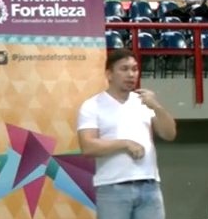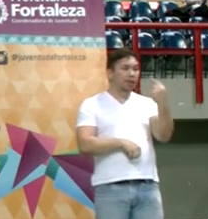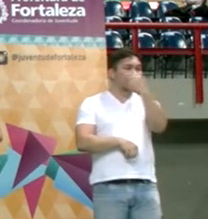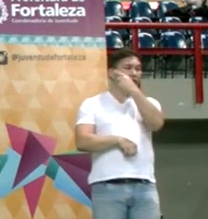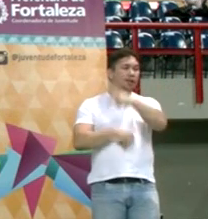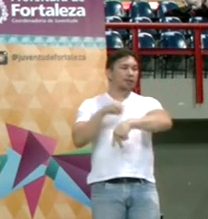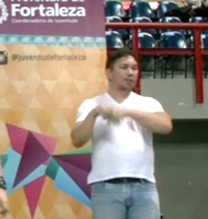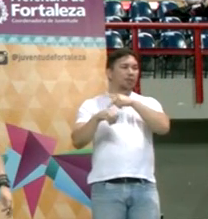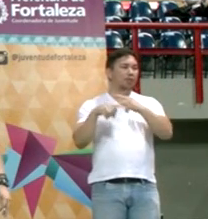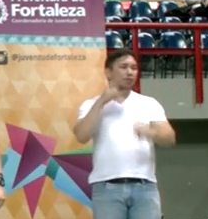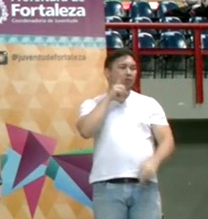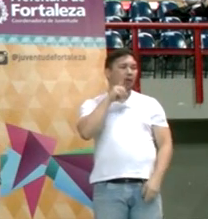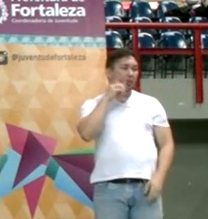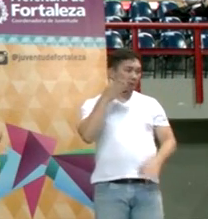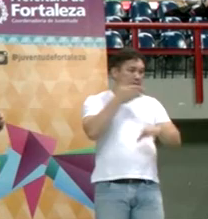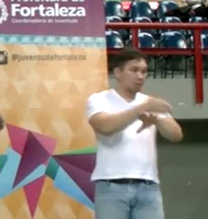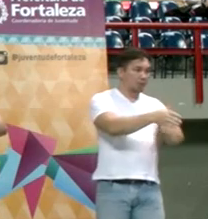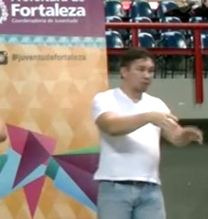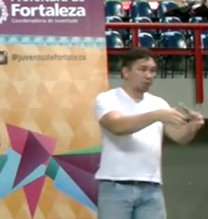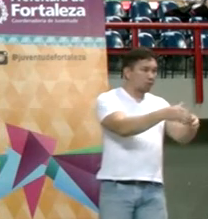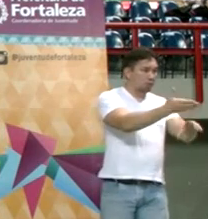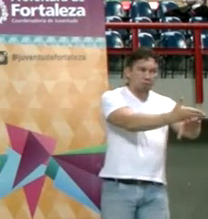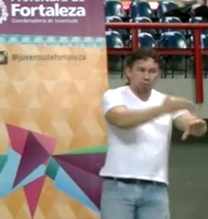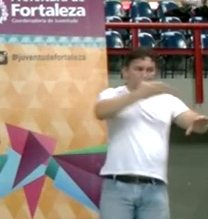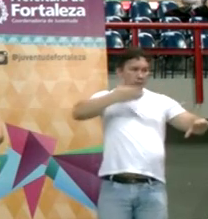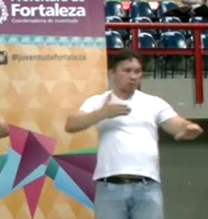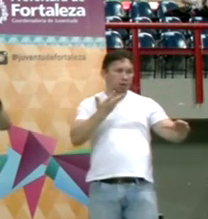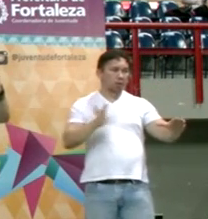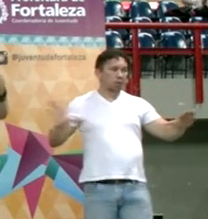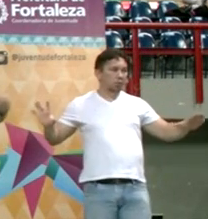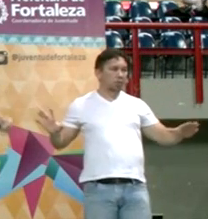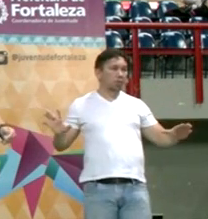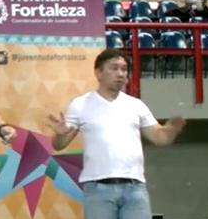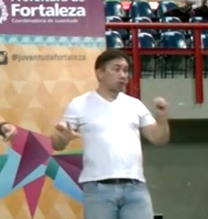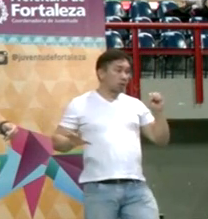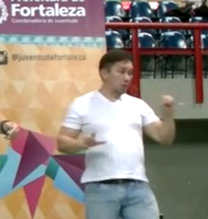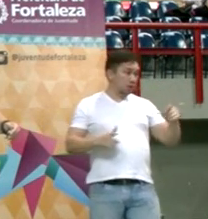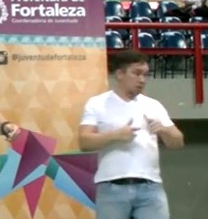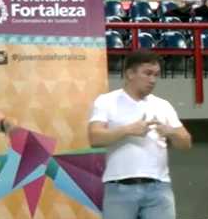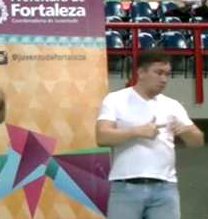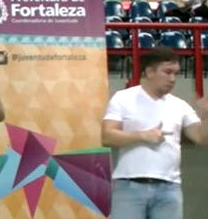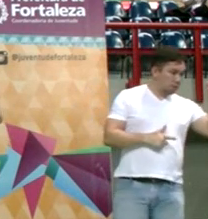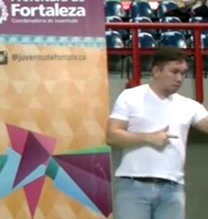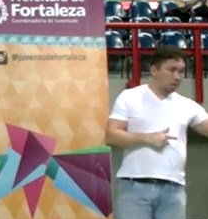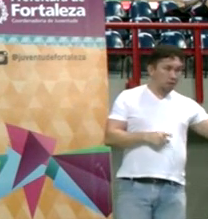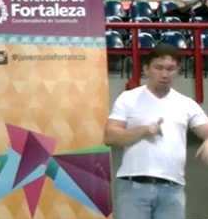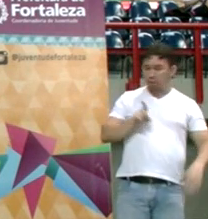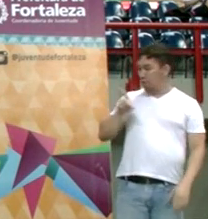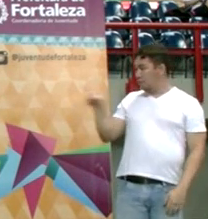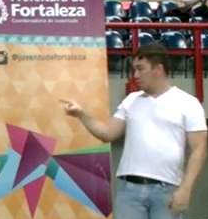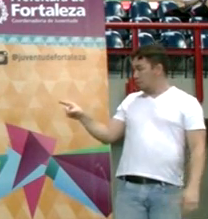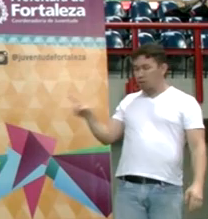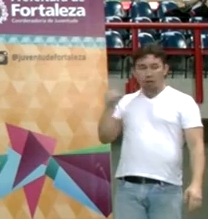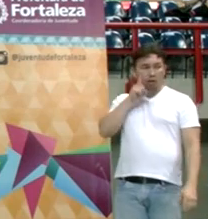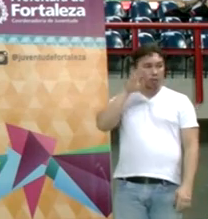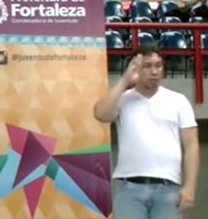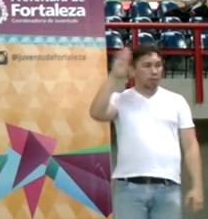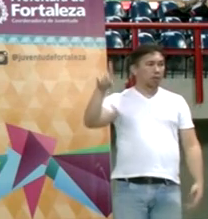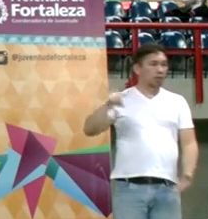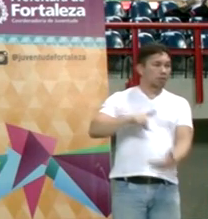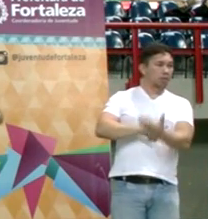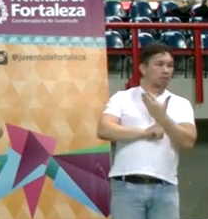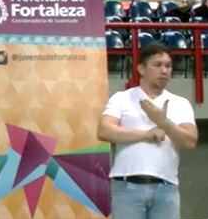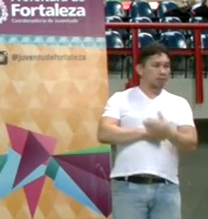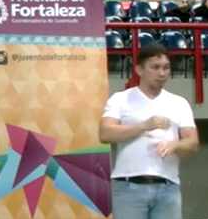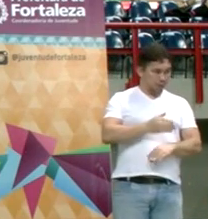Estados Unidos, não faz parte desse órgão. E nem quer fazer parte. Então, se acontecesse algum problema na Europa, os Estados Unidos seria fundamental. Mas